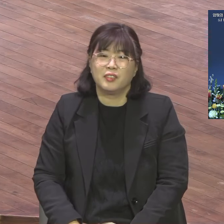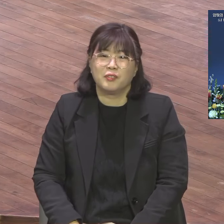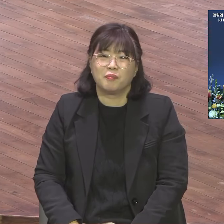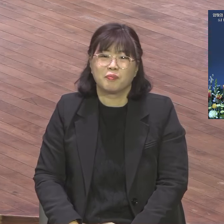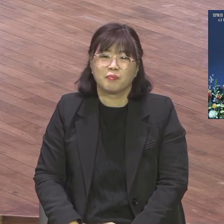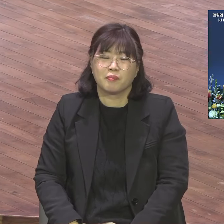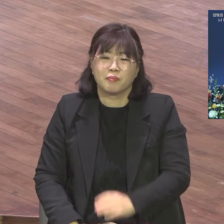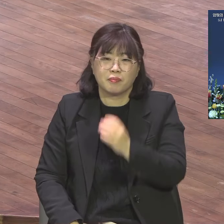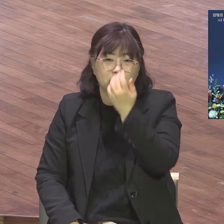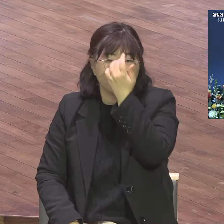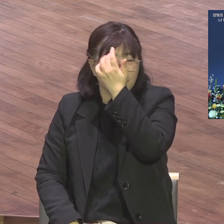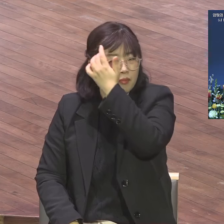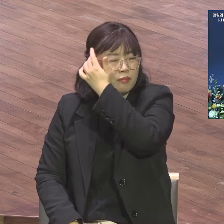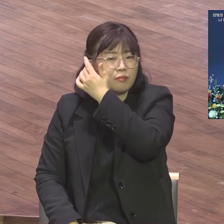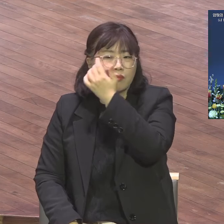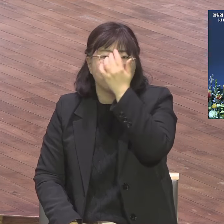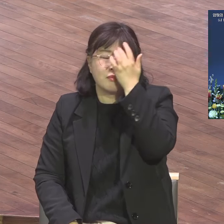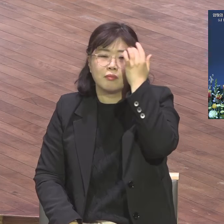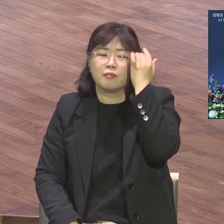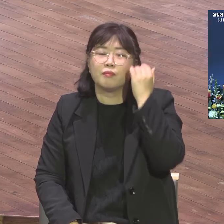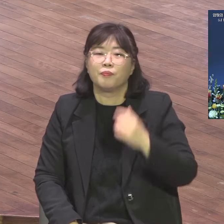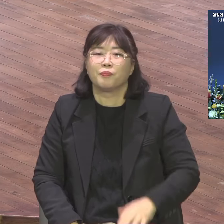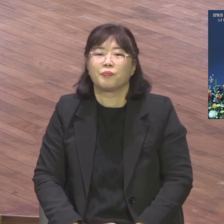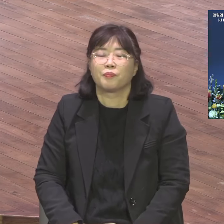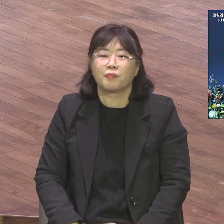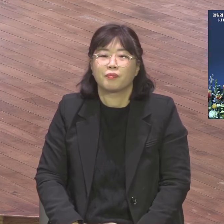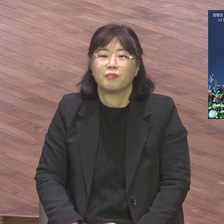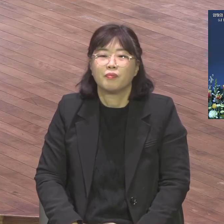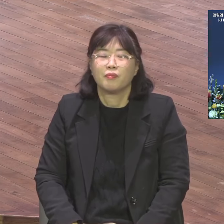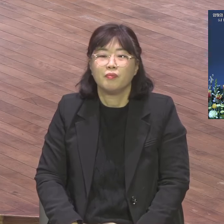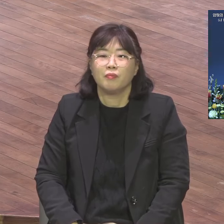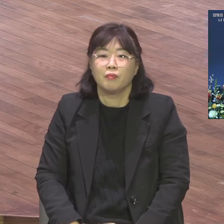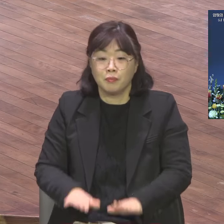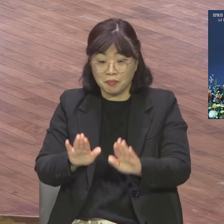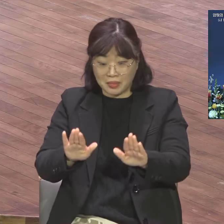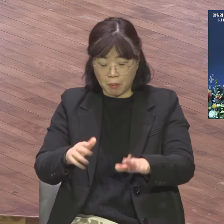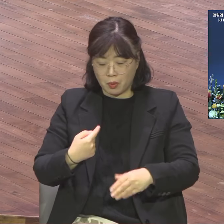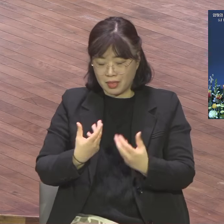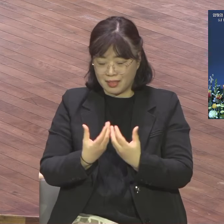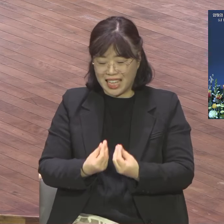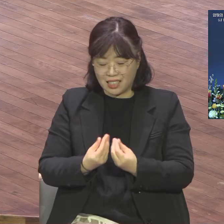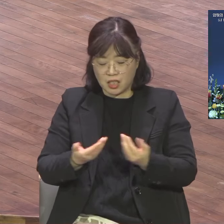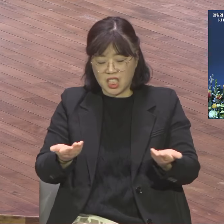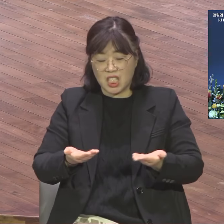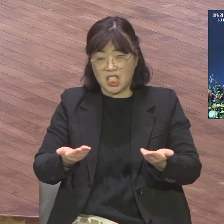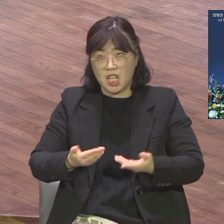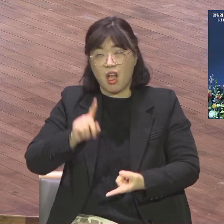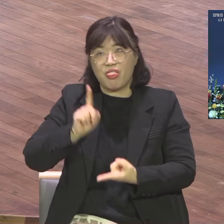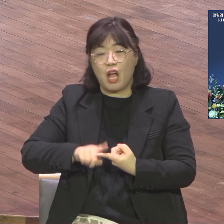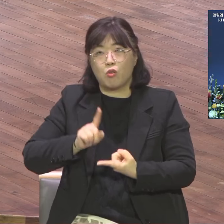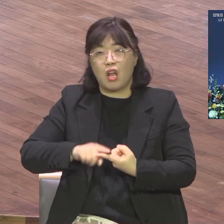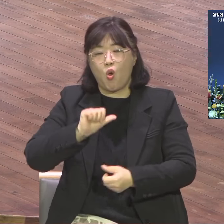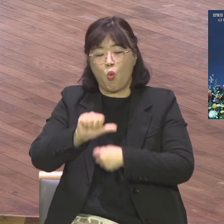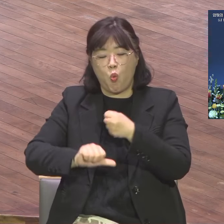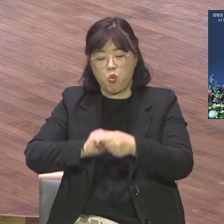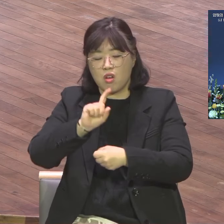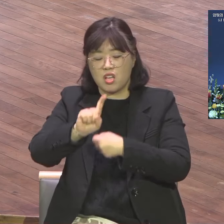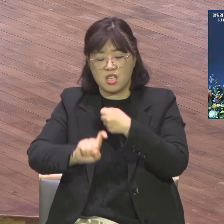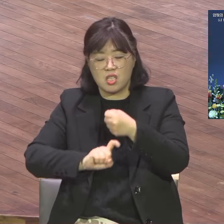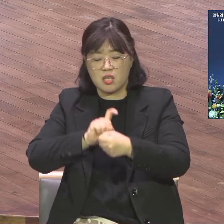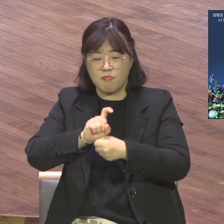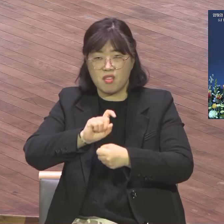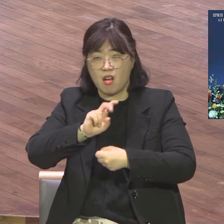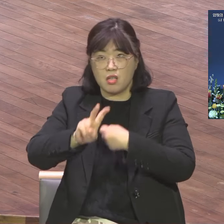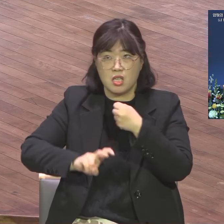답답하게 안타깝죠. 그거 어떻게 그 똑같이 그래 5년 10년 그대로 있습니까? 세상은 이렇게 막 바뀌고